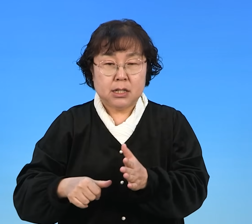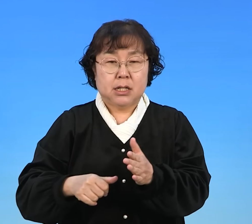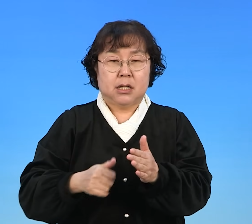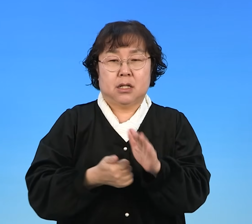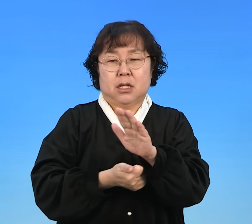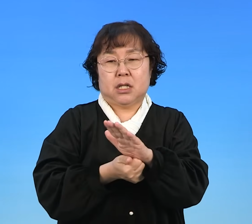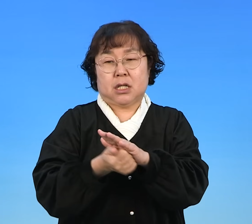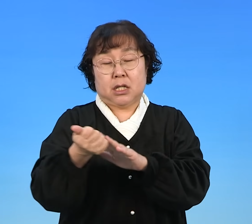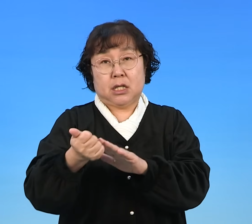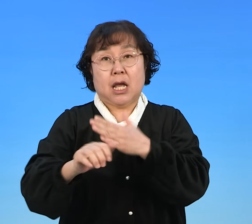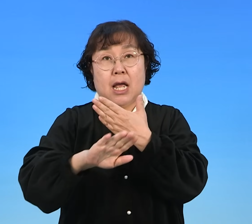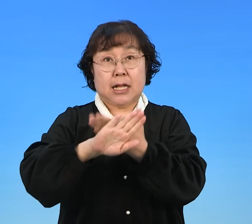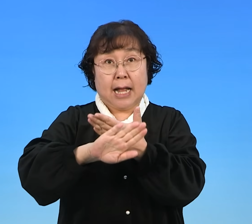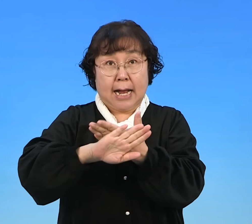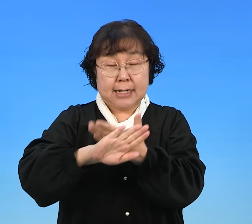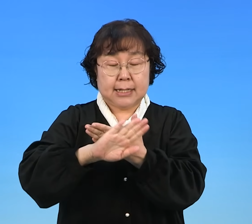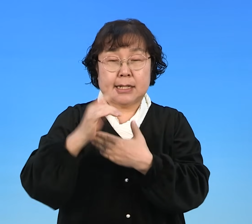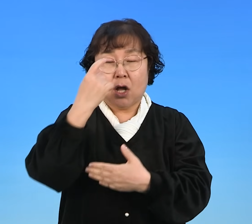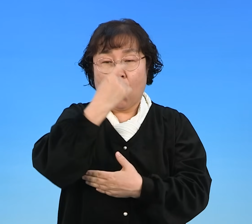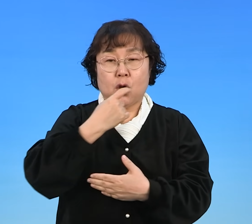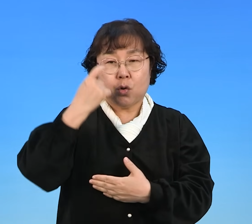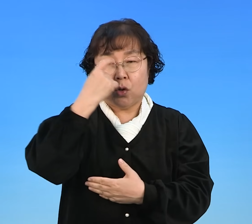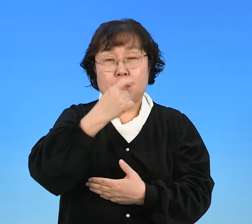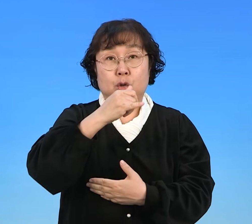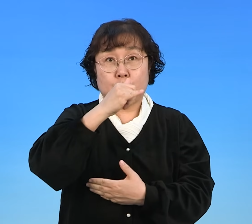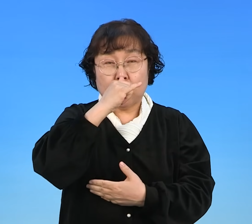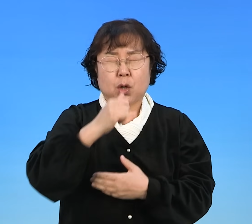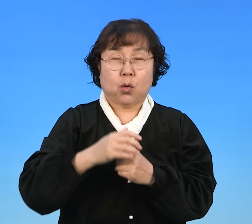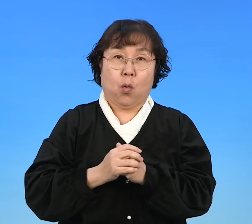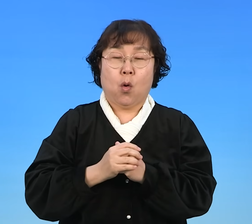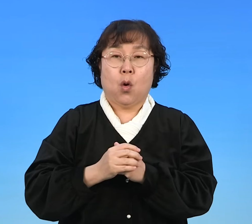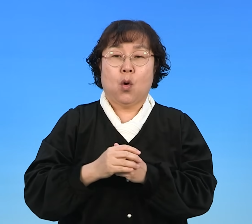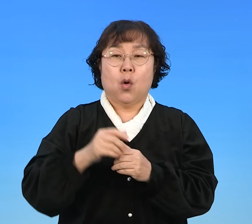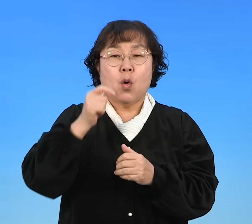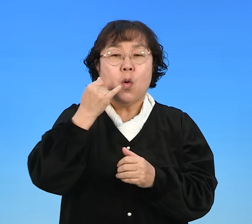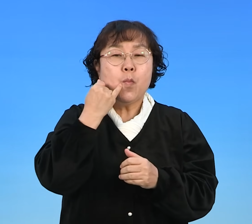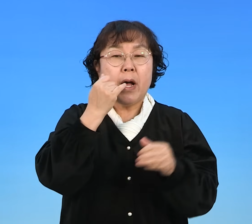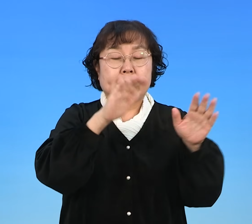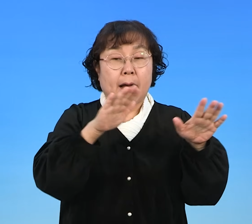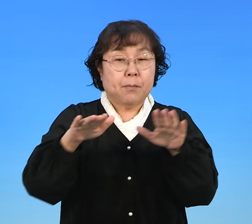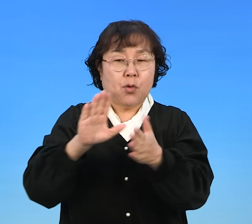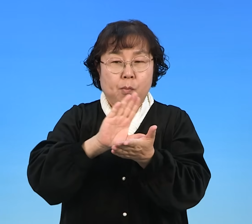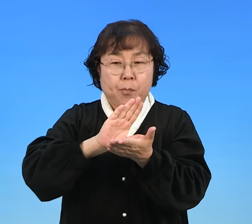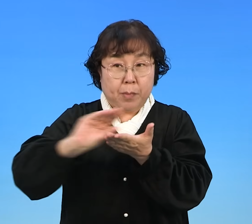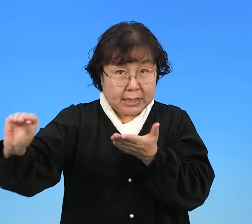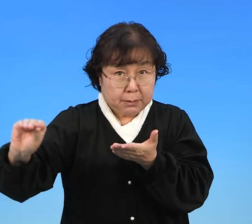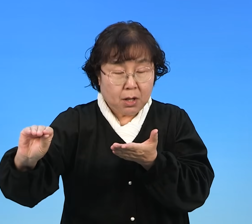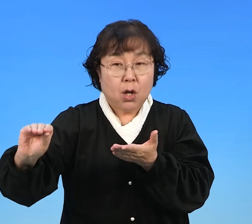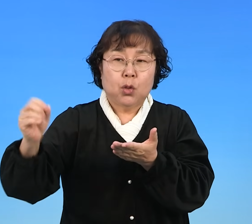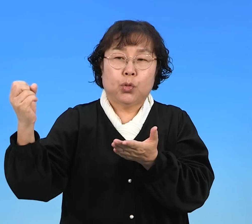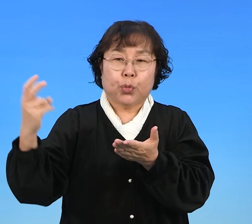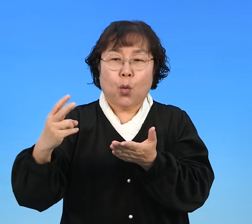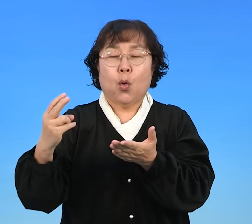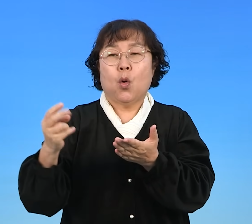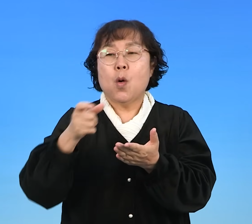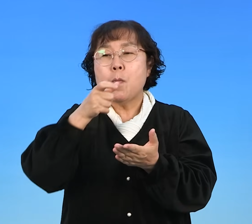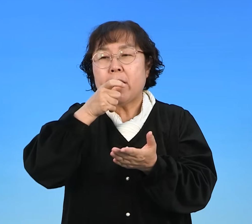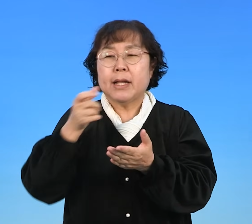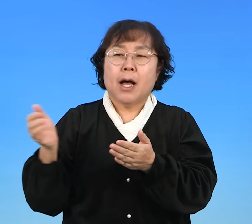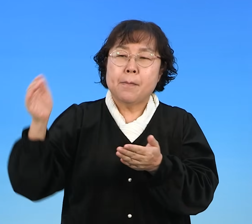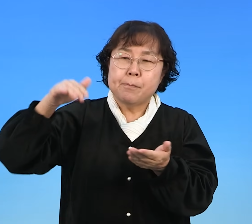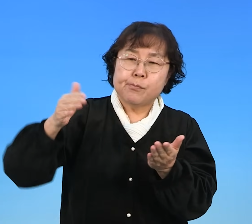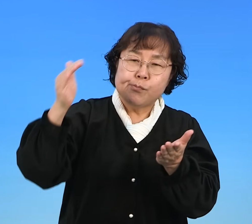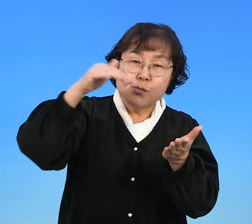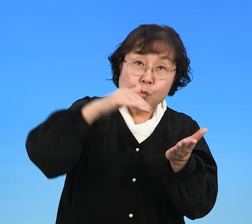모르고 썰물이 나가면 분명 밀물이 오듯이. 제가 이 시가 참